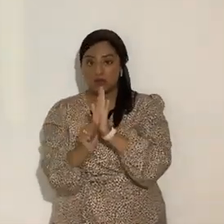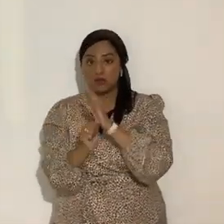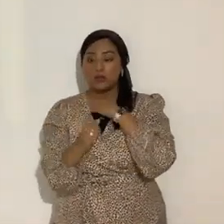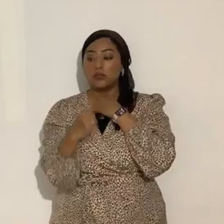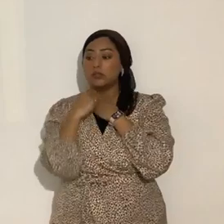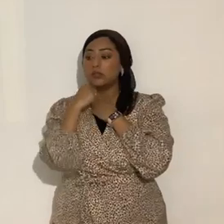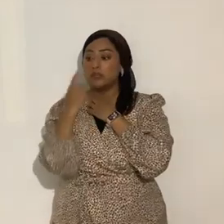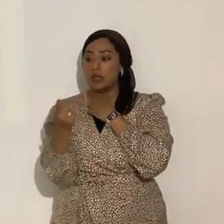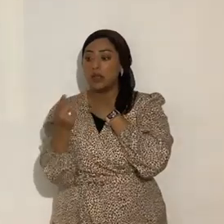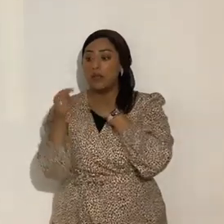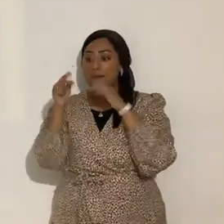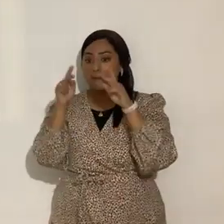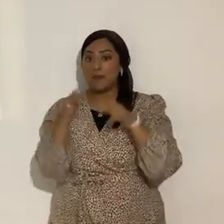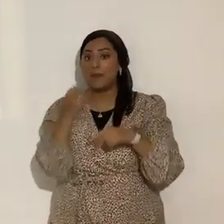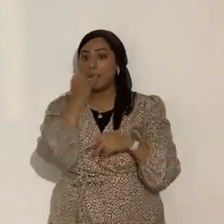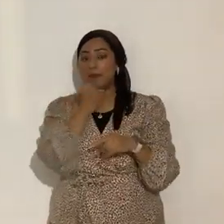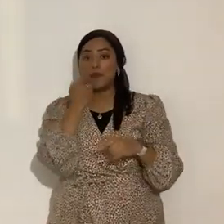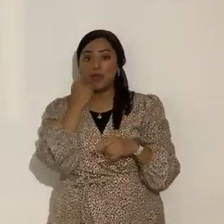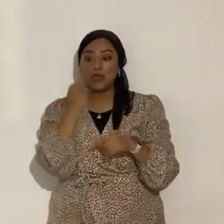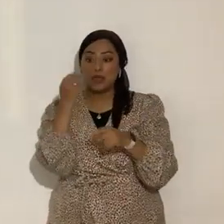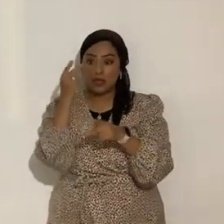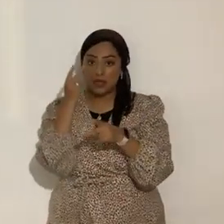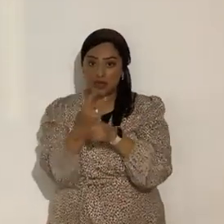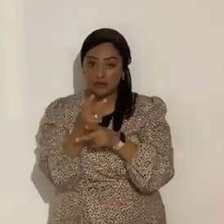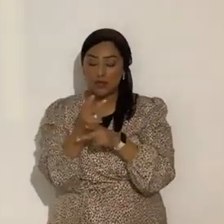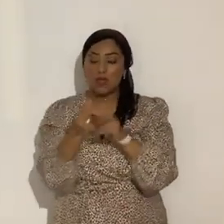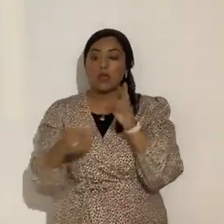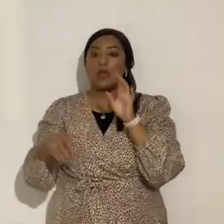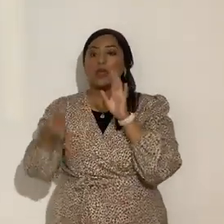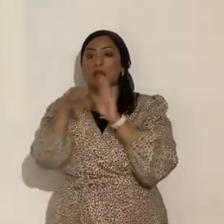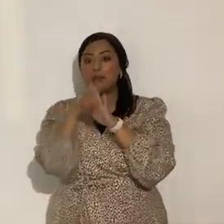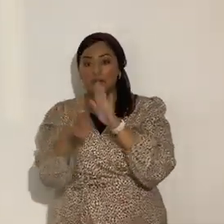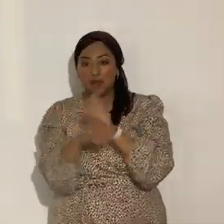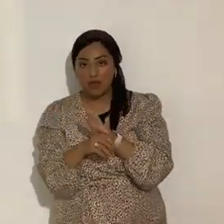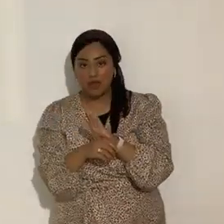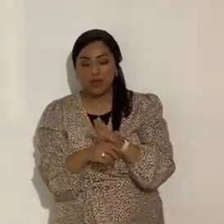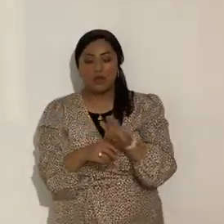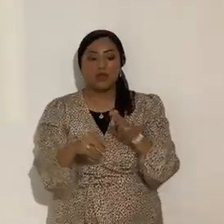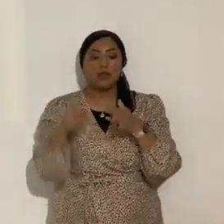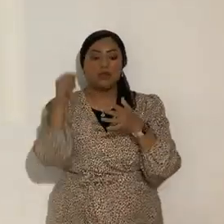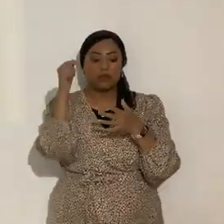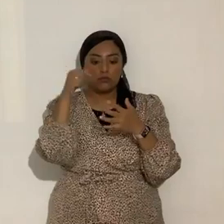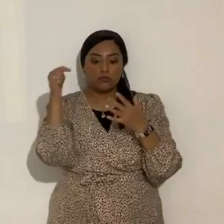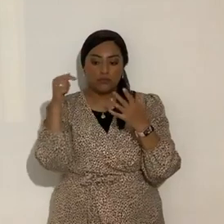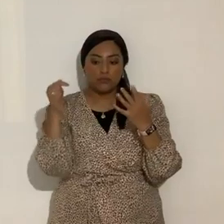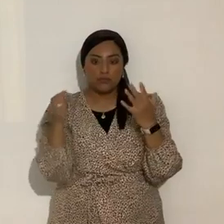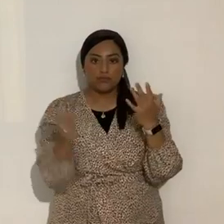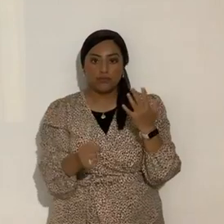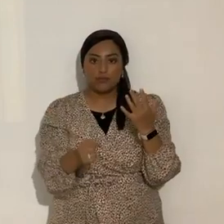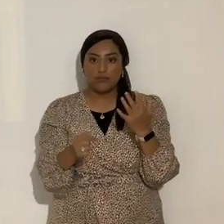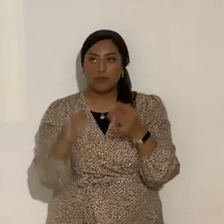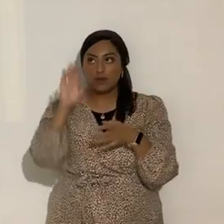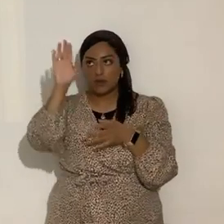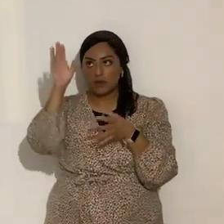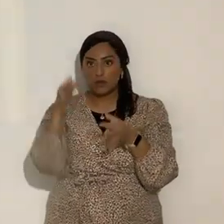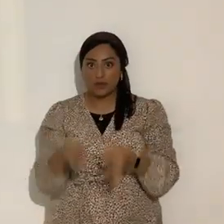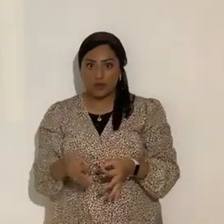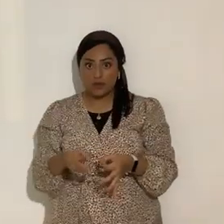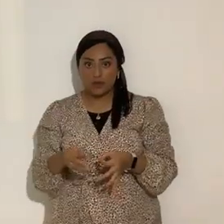ancianos, dile al pueblo de Israel que guarden estos estatutos, estos mandamientos y demás. Esa es su